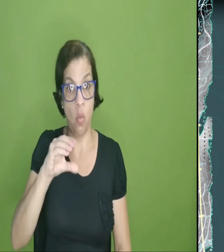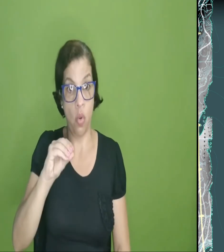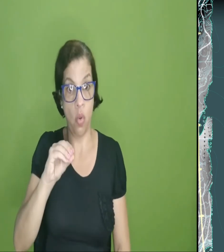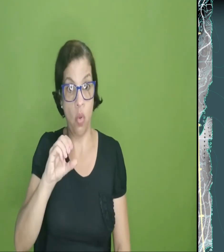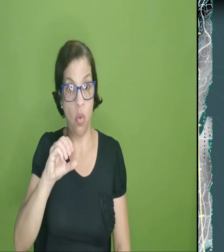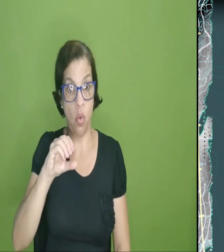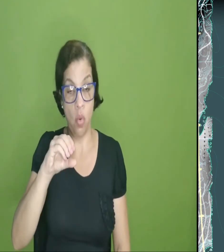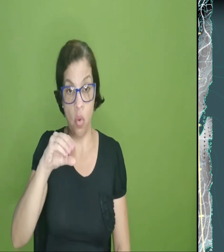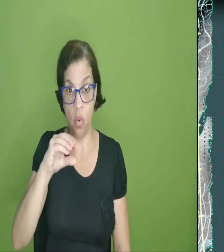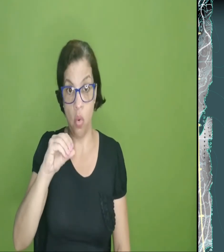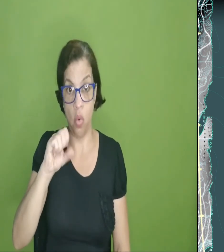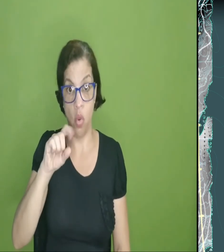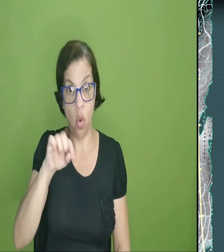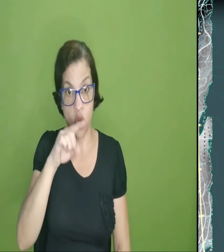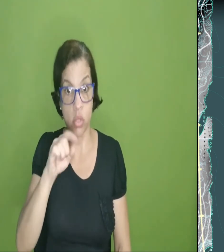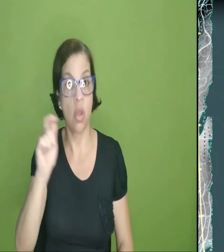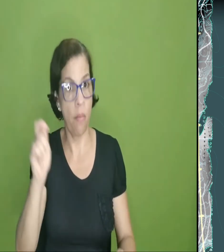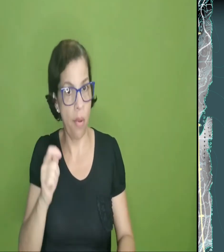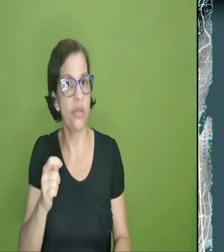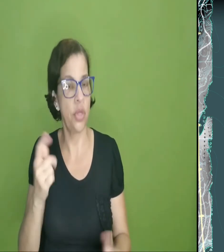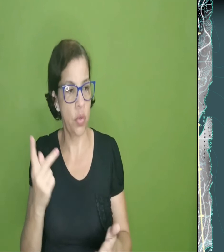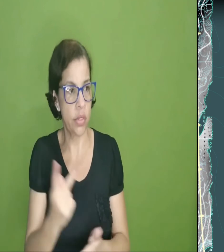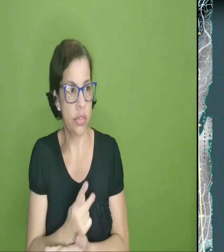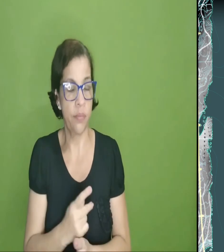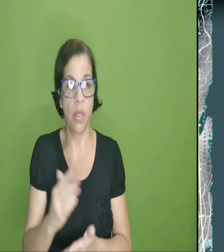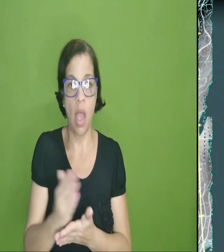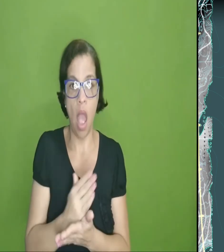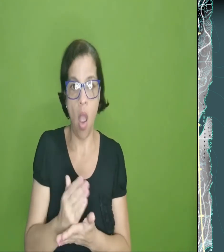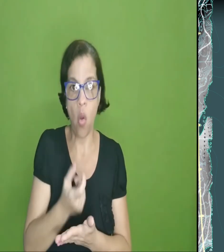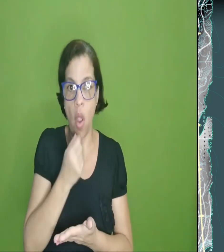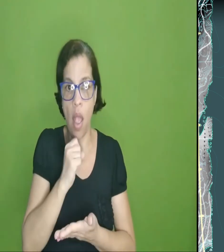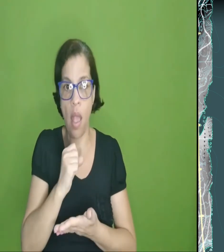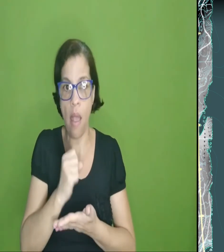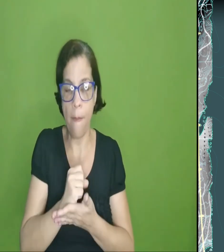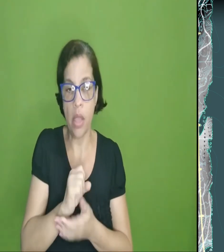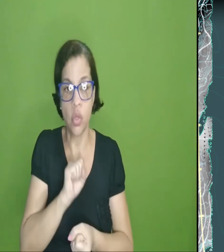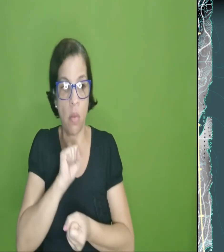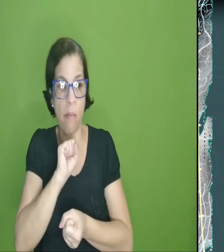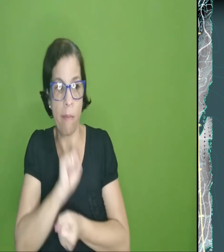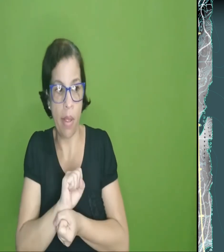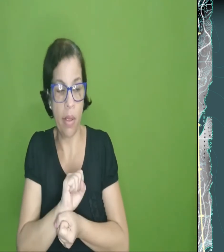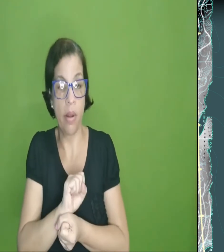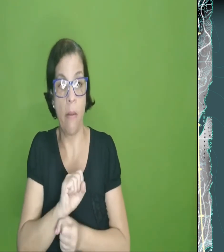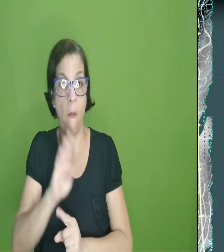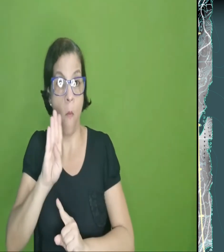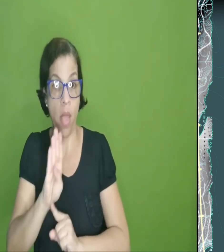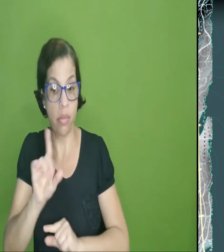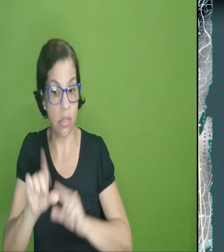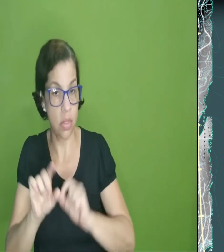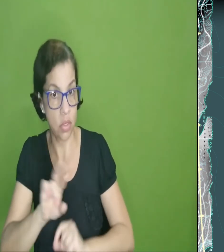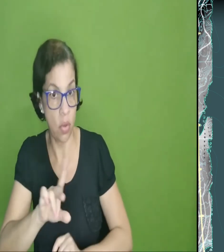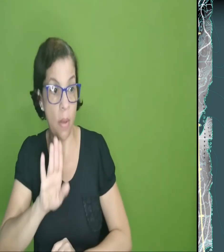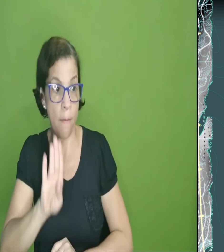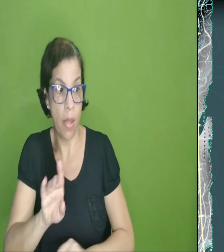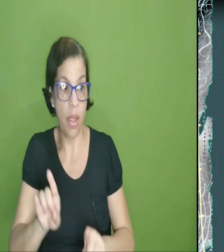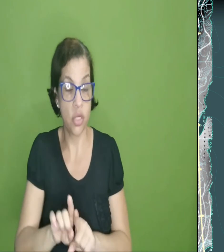Algumas drogas têm a capacidade de bloquear receptores beta de forma não seletiva, mas também receptores